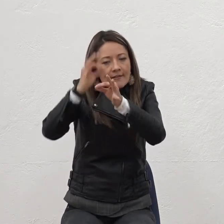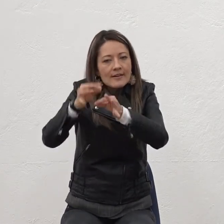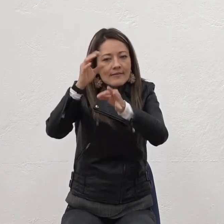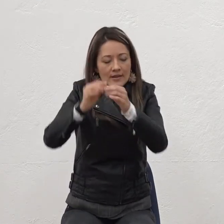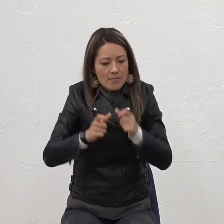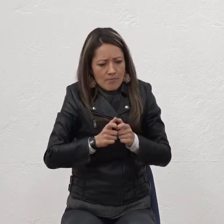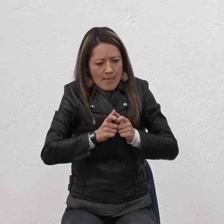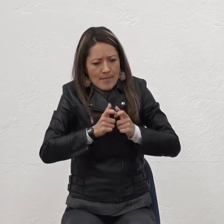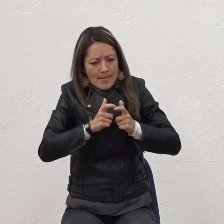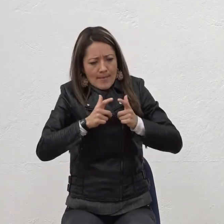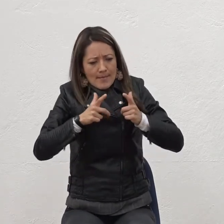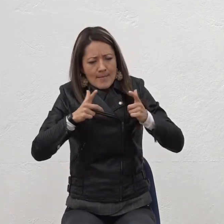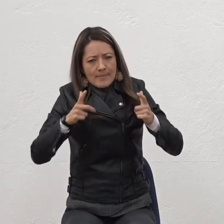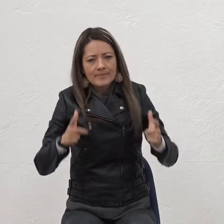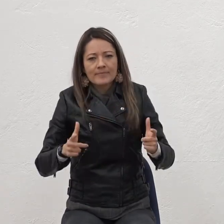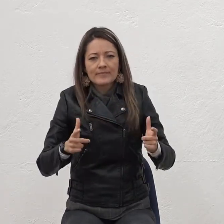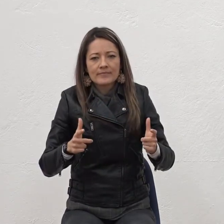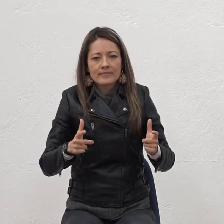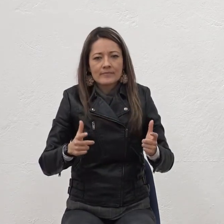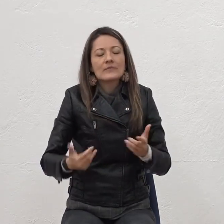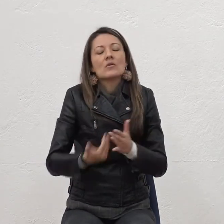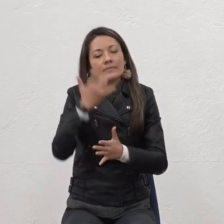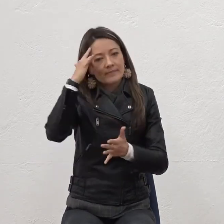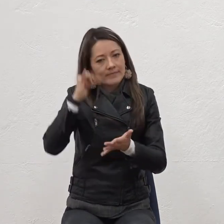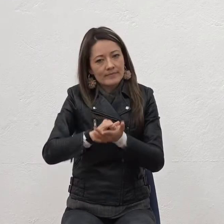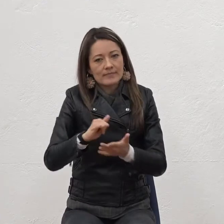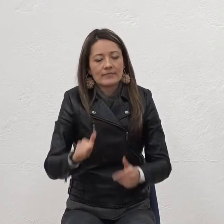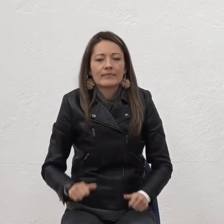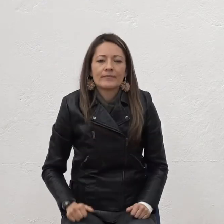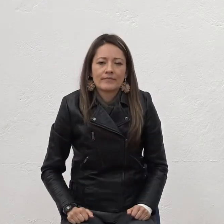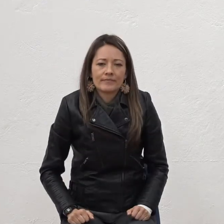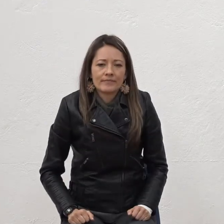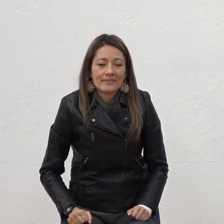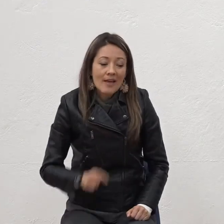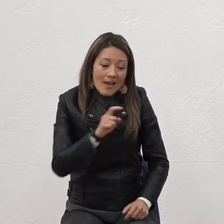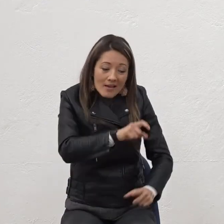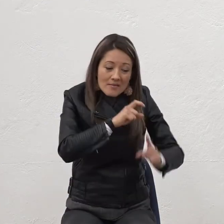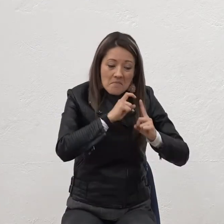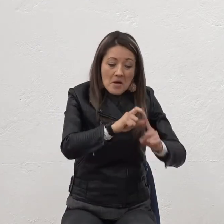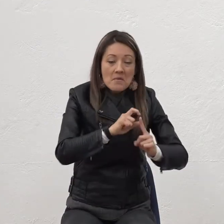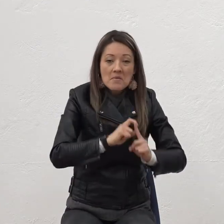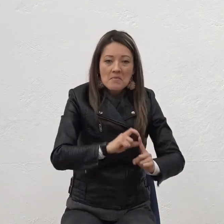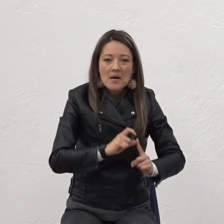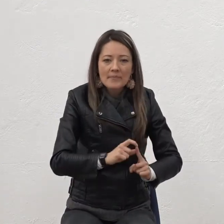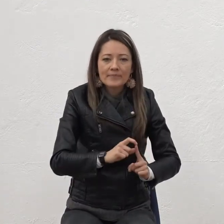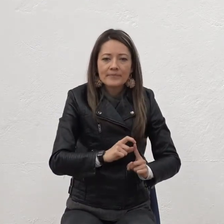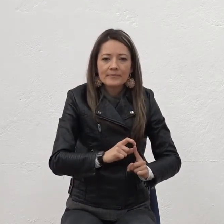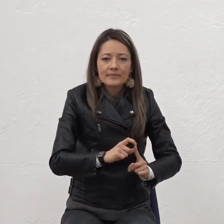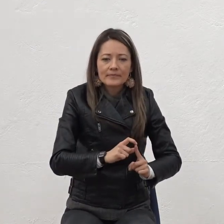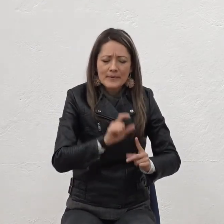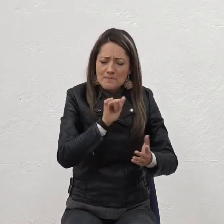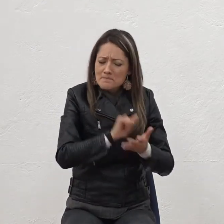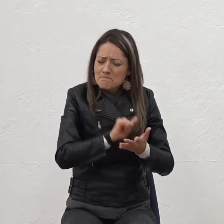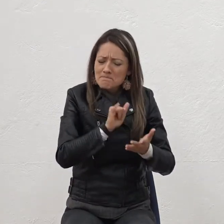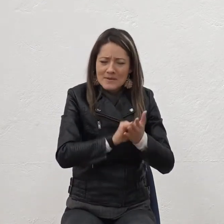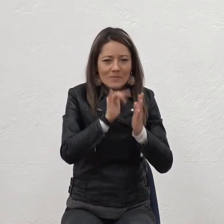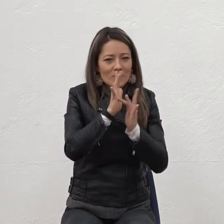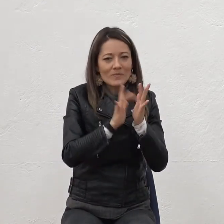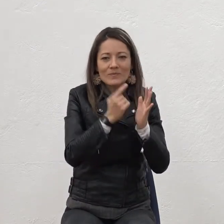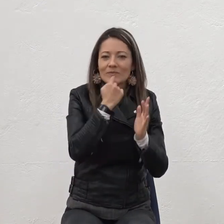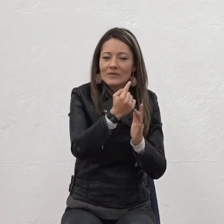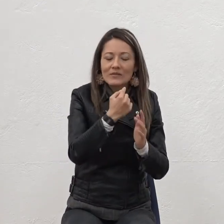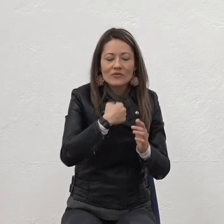a crecer, y empecé a creer. Y esas palabras del mismo Señor Jesús que